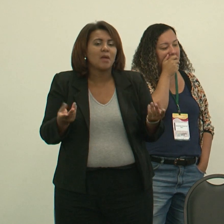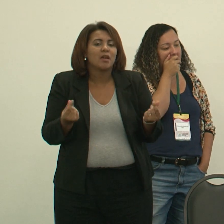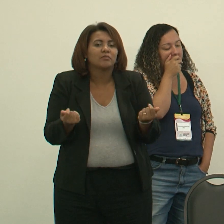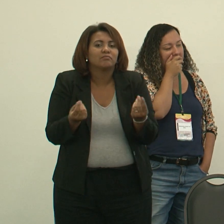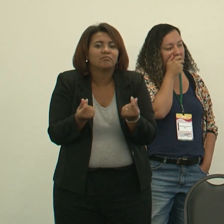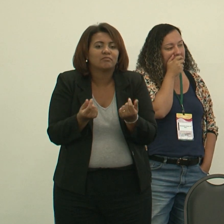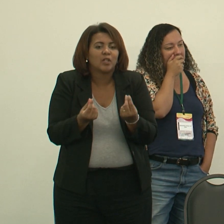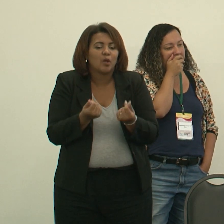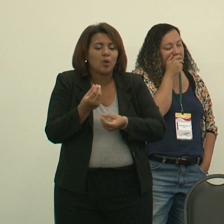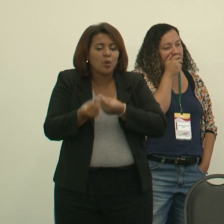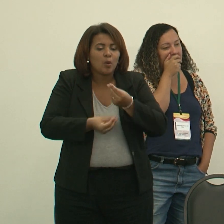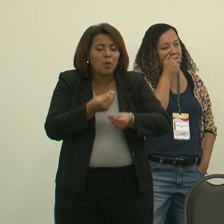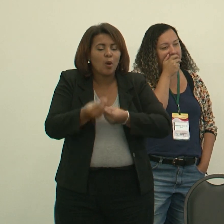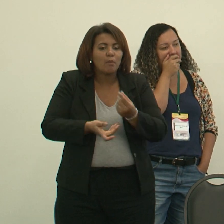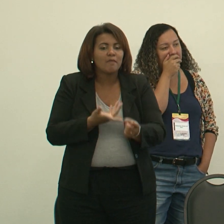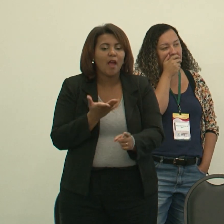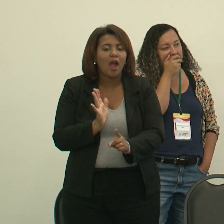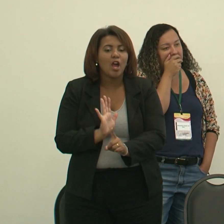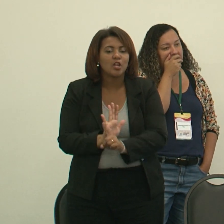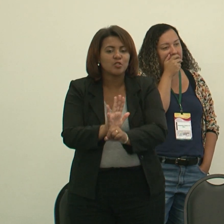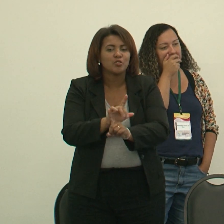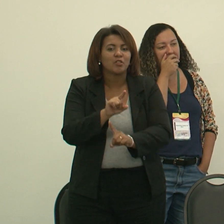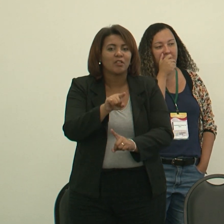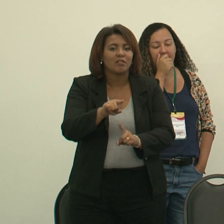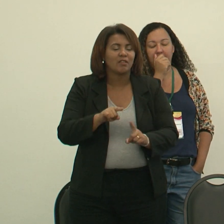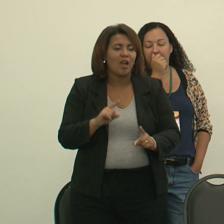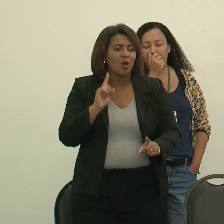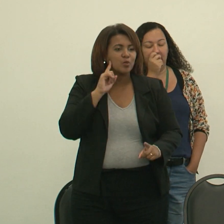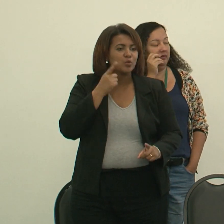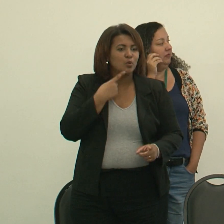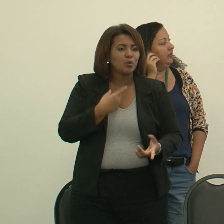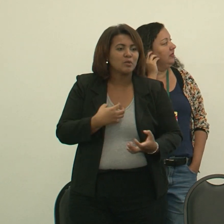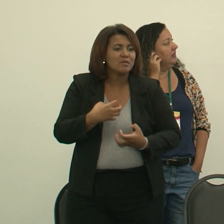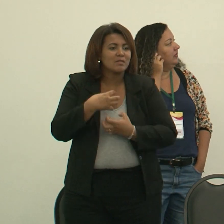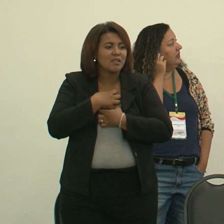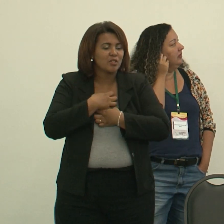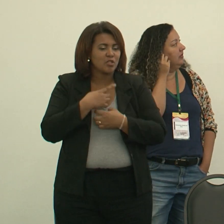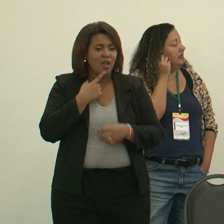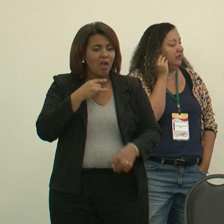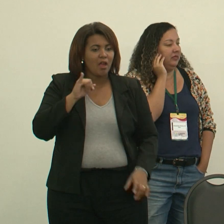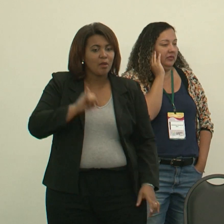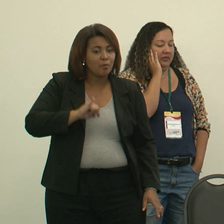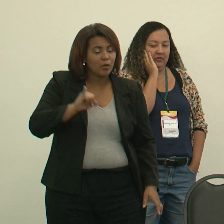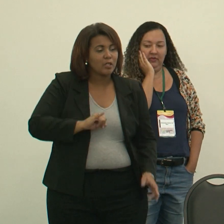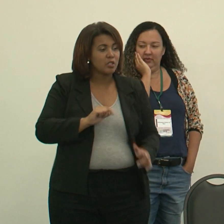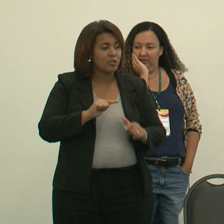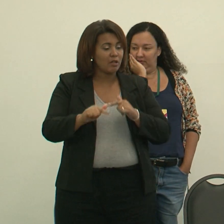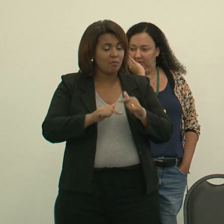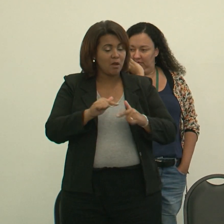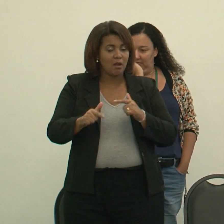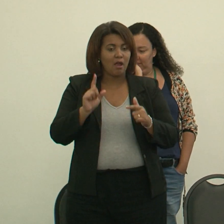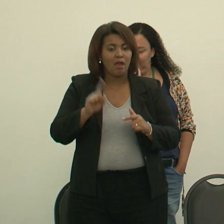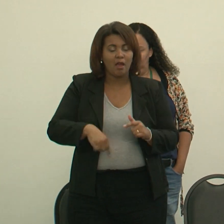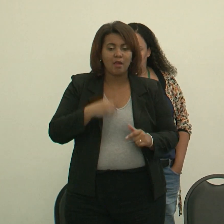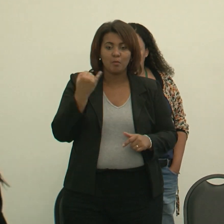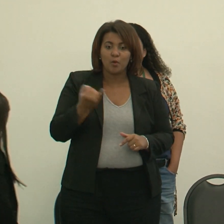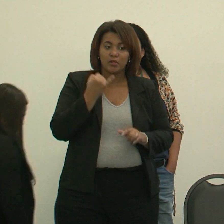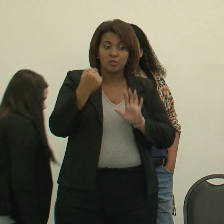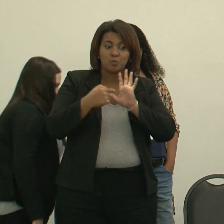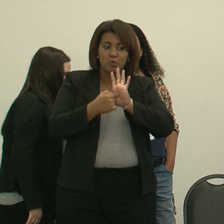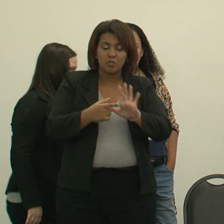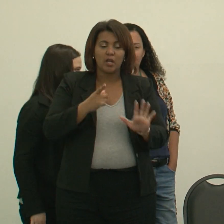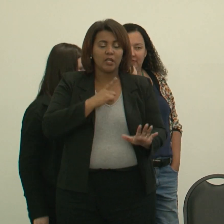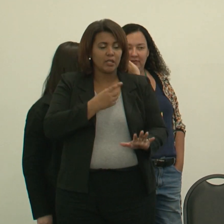O que isso de fato vai ter de significação, de sentido? É importante trabalhar, é importante mostrar que isso existe, é